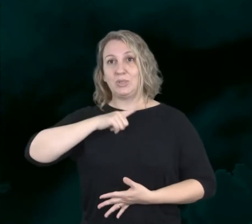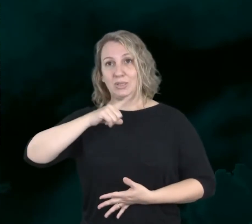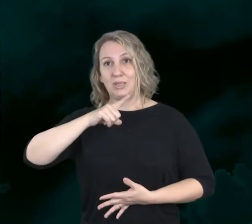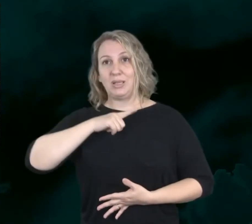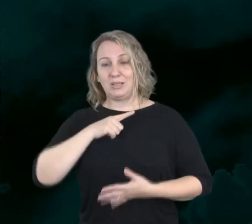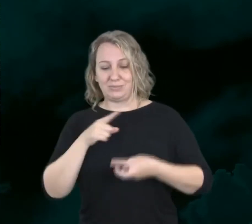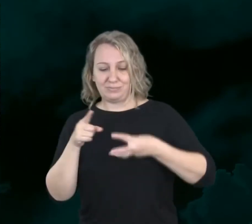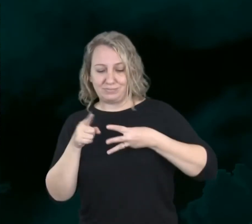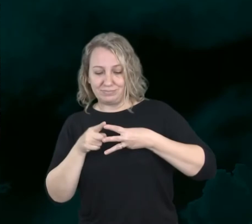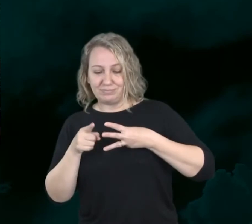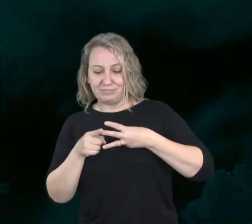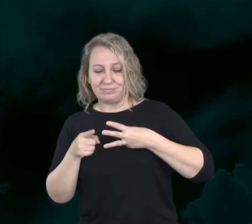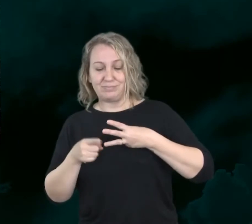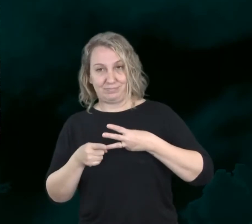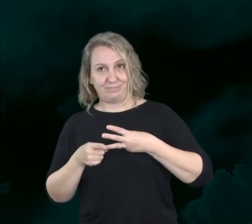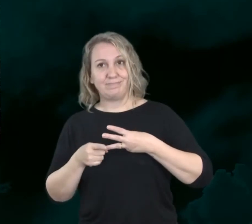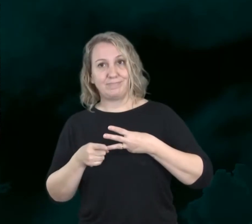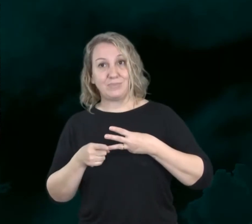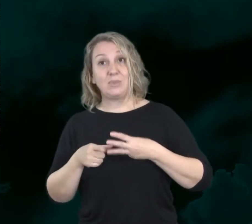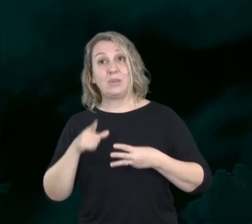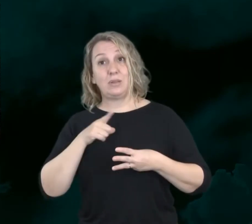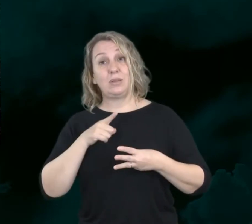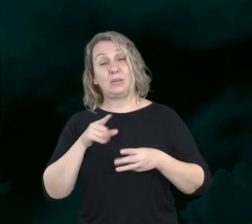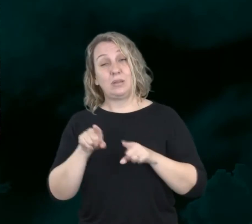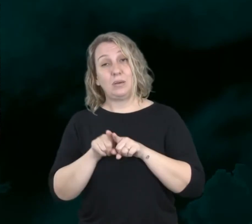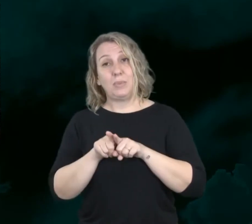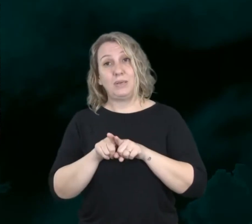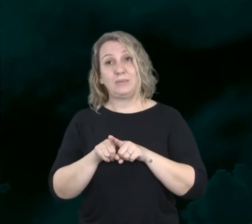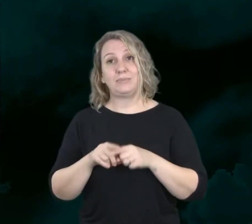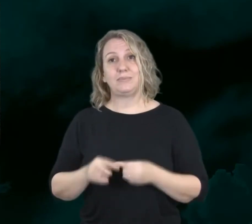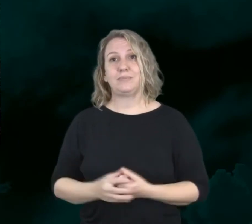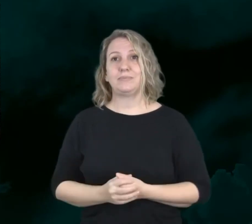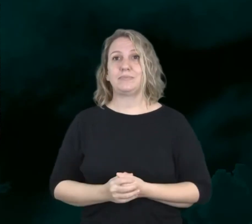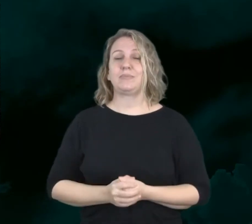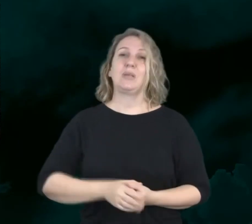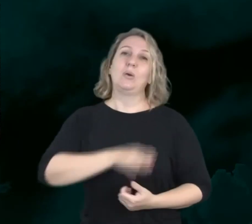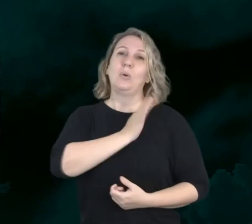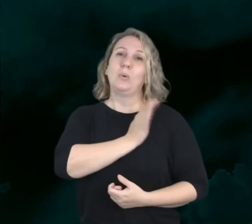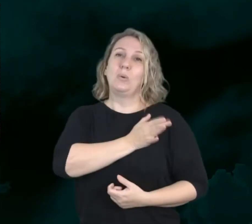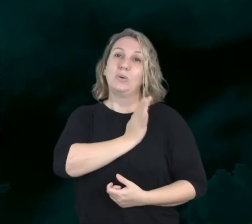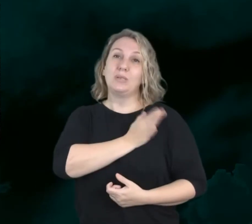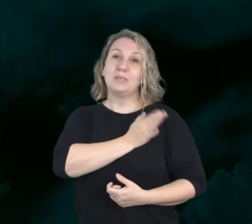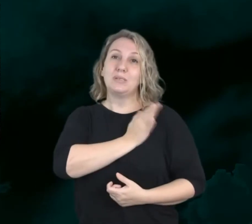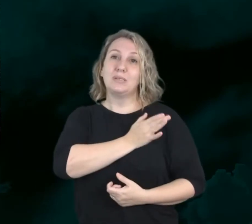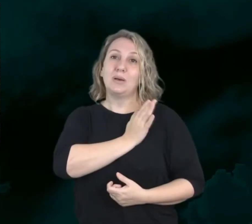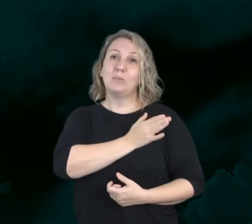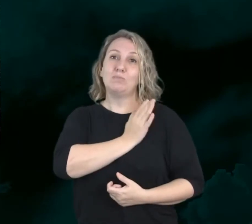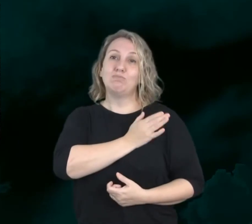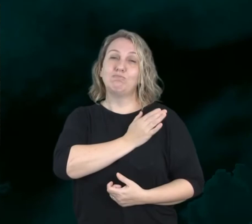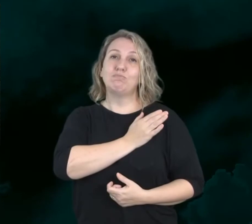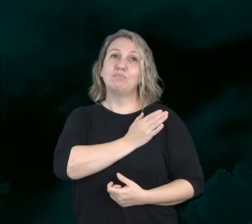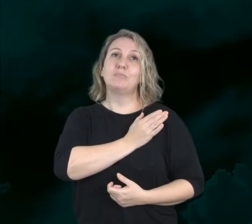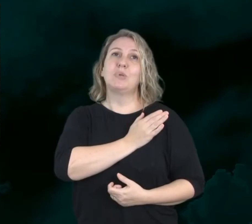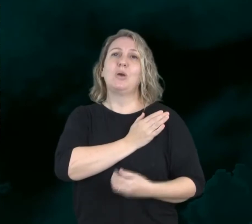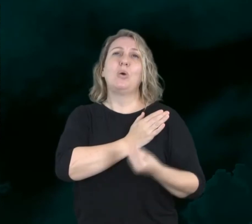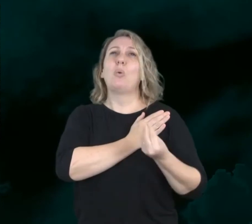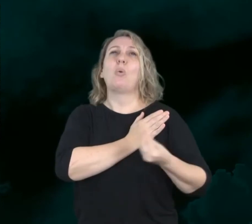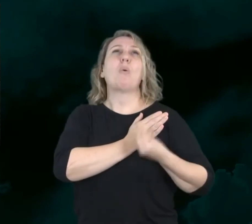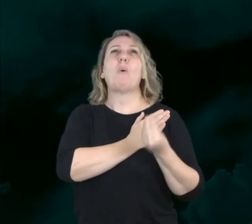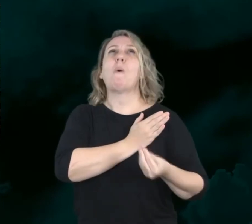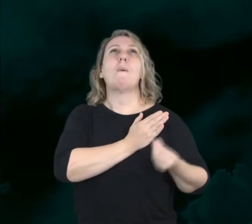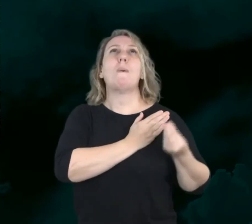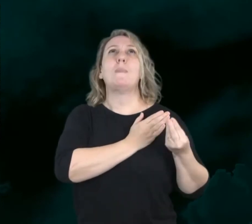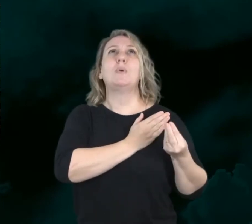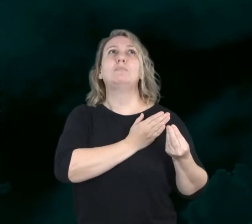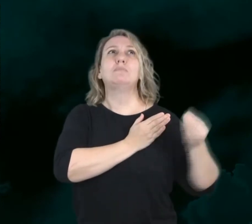alma é a mente, né? Então, como o seu coração pode ser iluminado, os olhos do seu coração podem